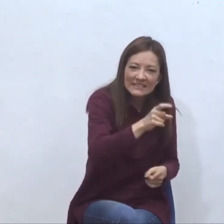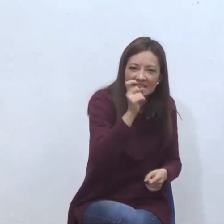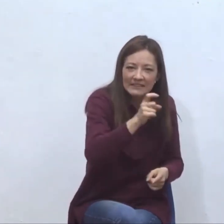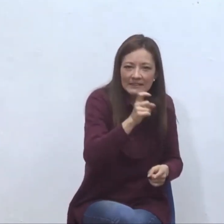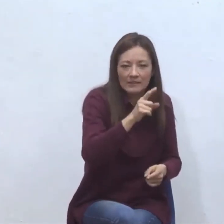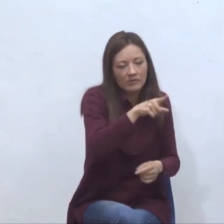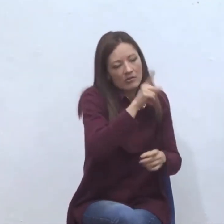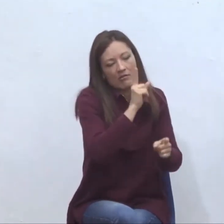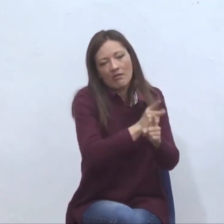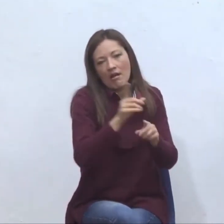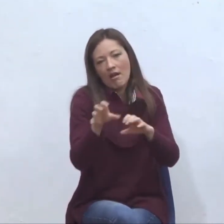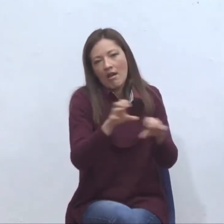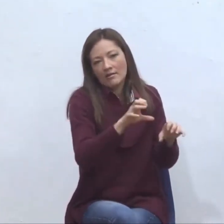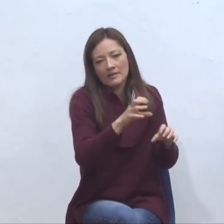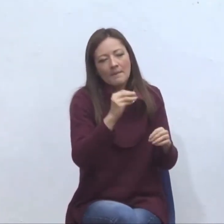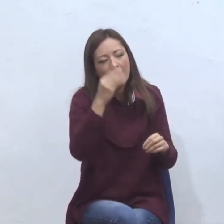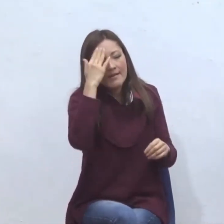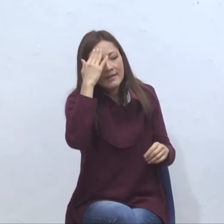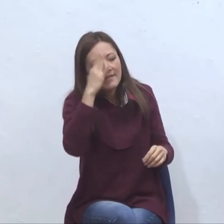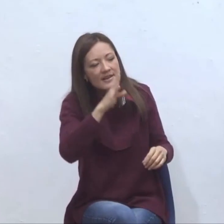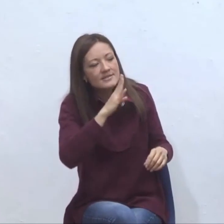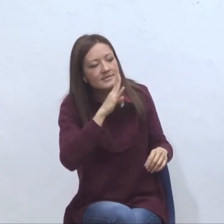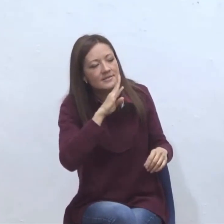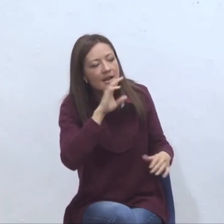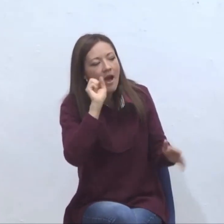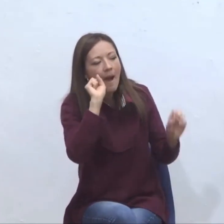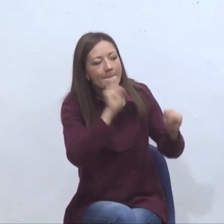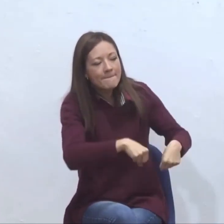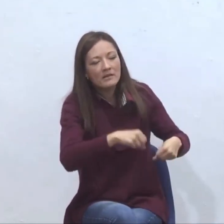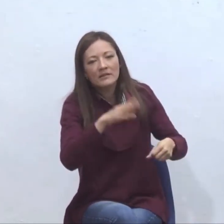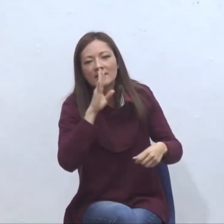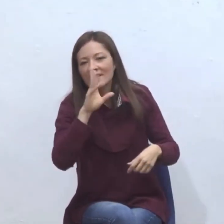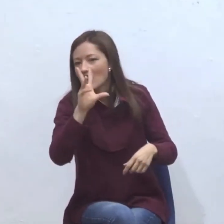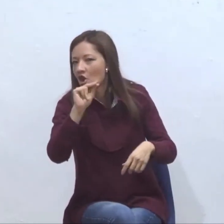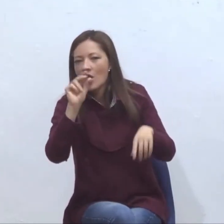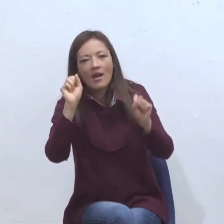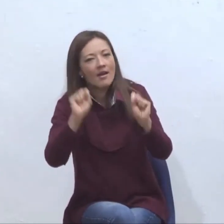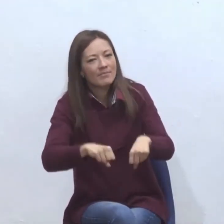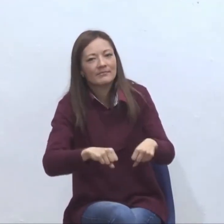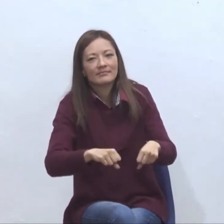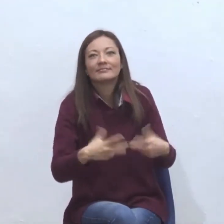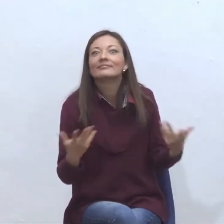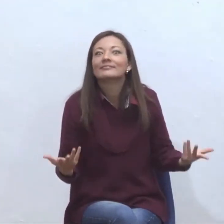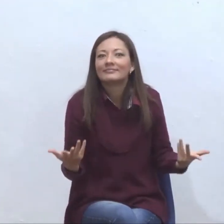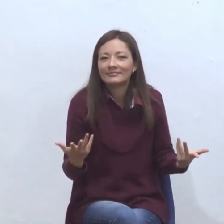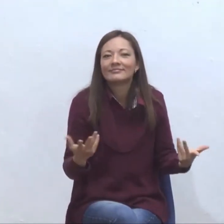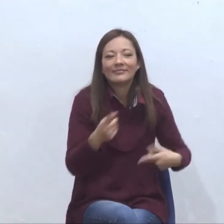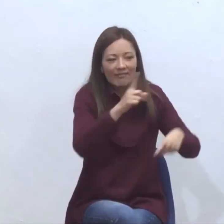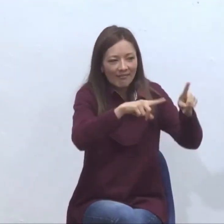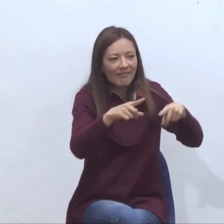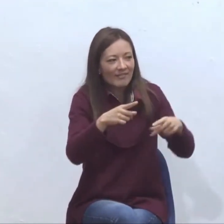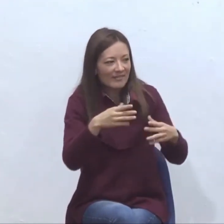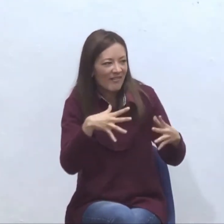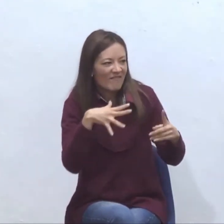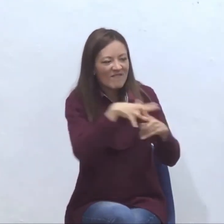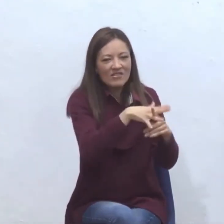esto ocurra para saber quiénes son los aptos, es decir, quiénes son los que no causan las divisiones. Porque de cierto